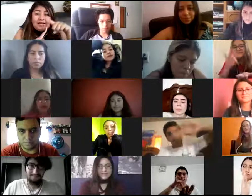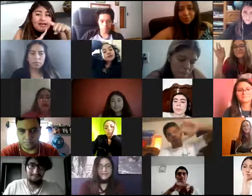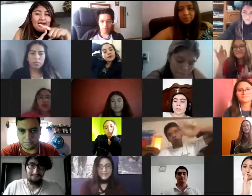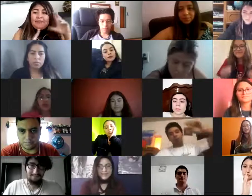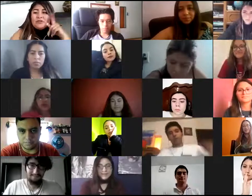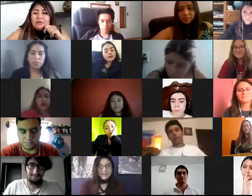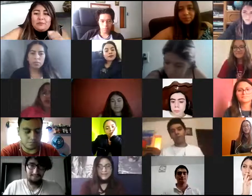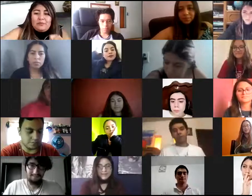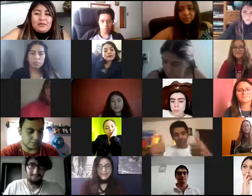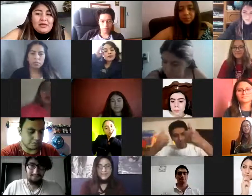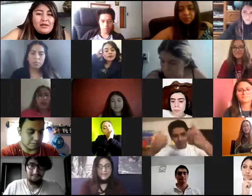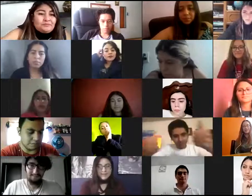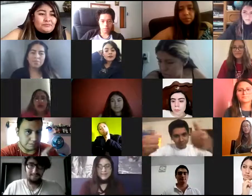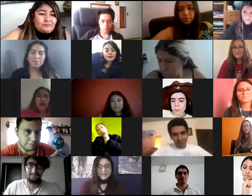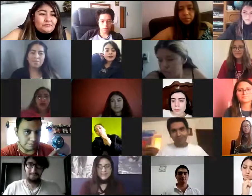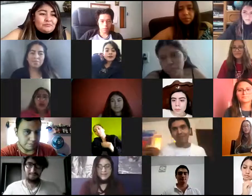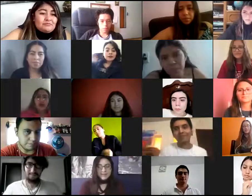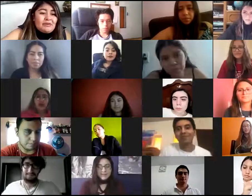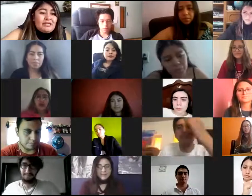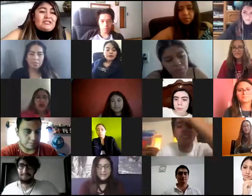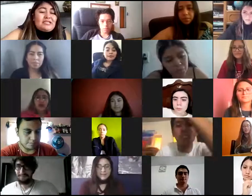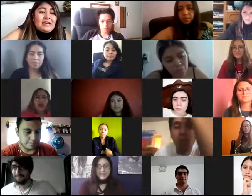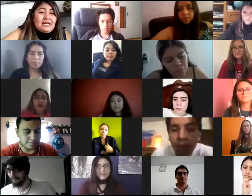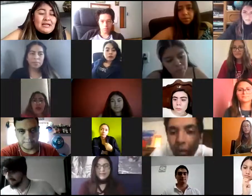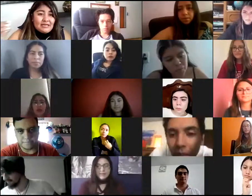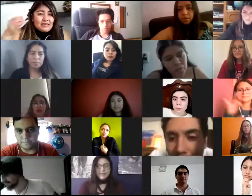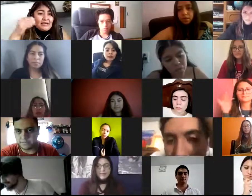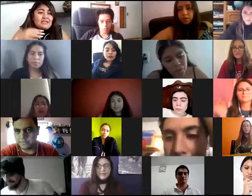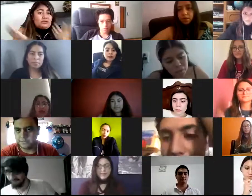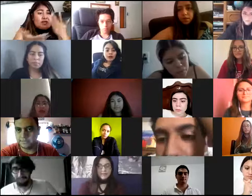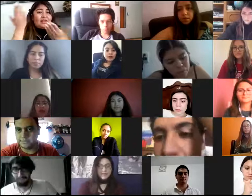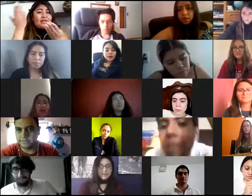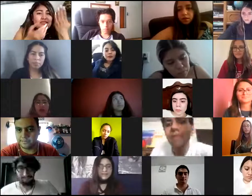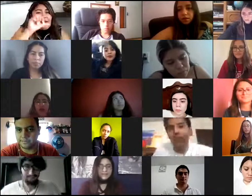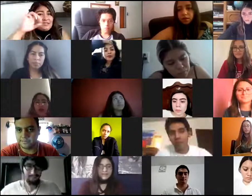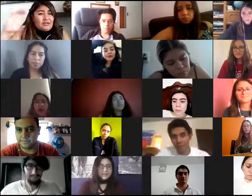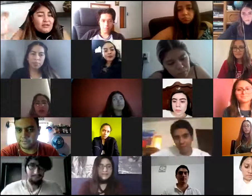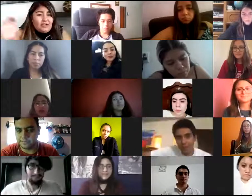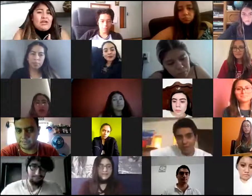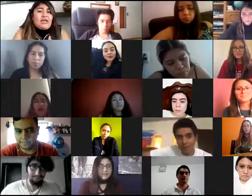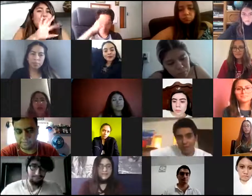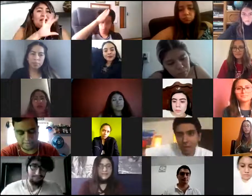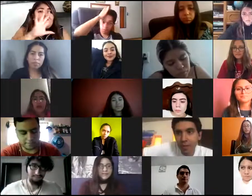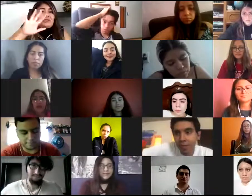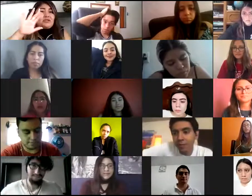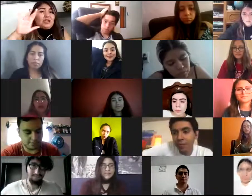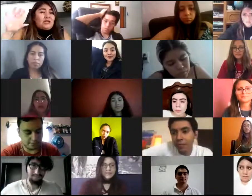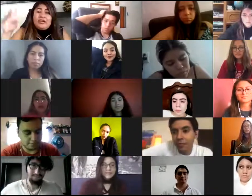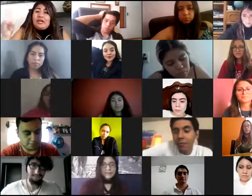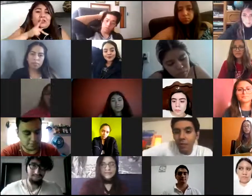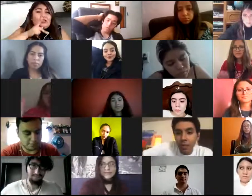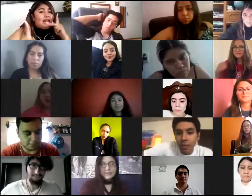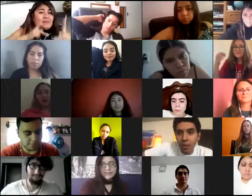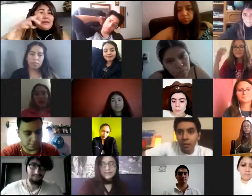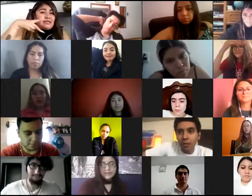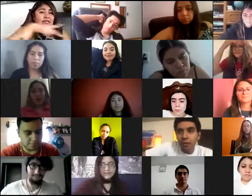hay tarea, no se preocupen. Pero sigan estudiando en casa el abecedario y practiquen su dactilología